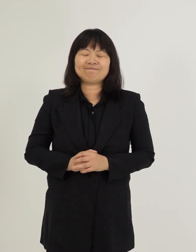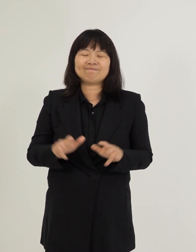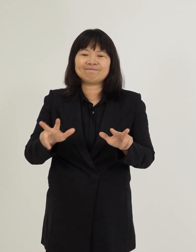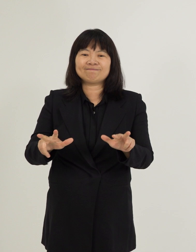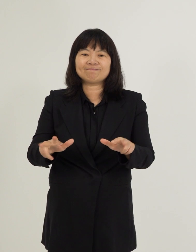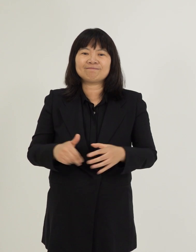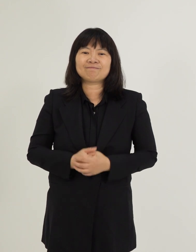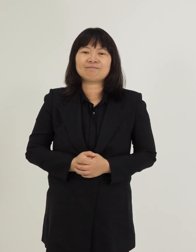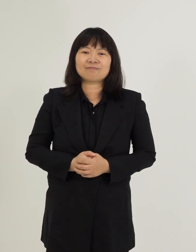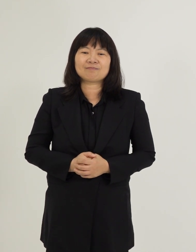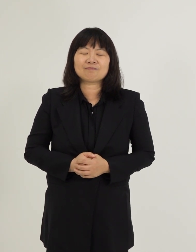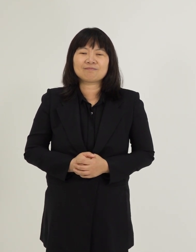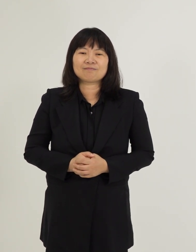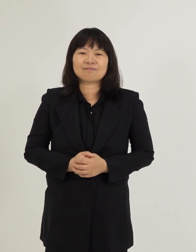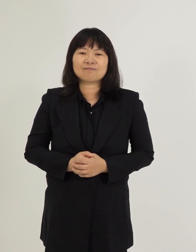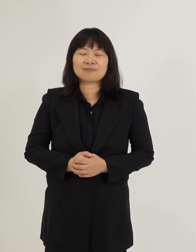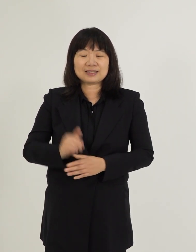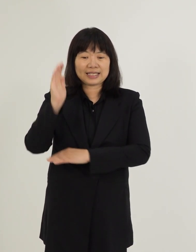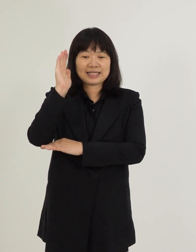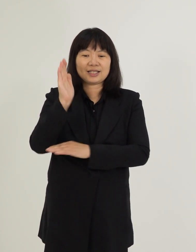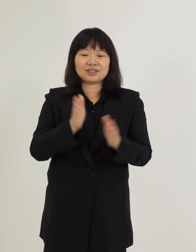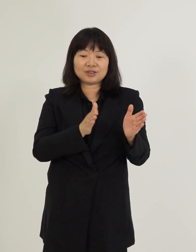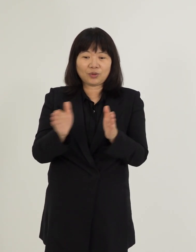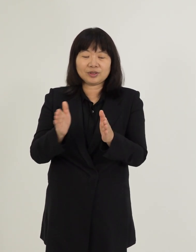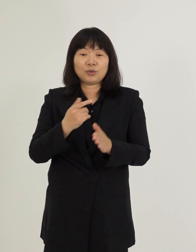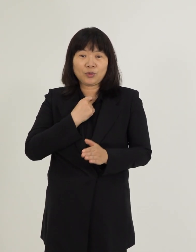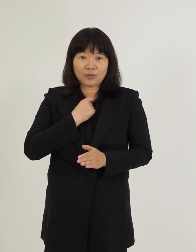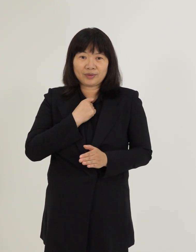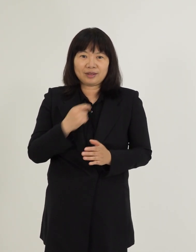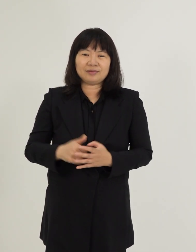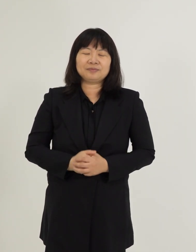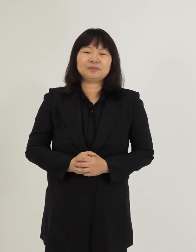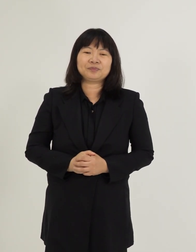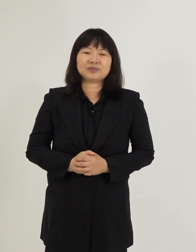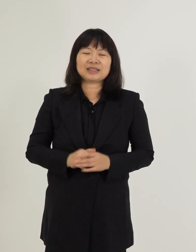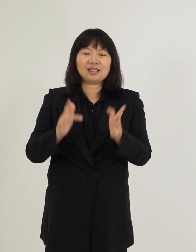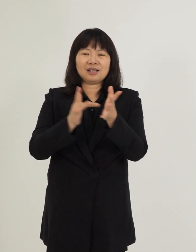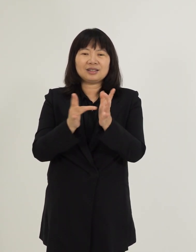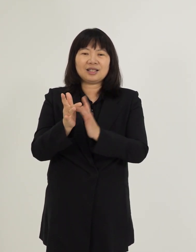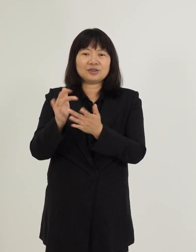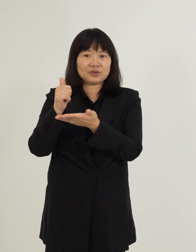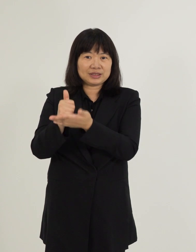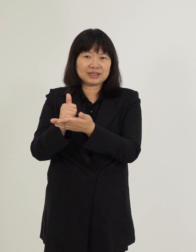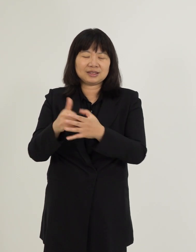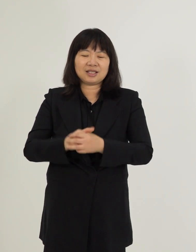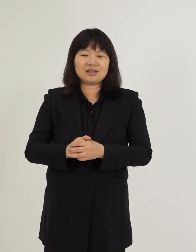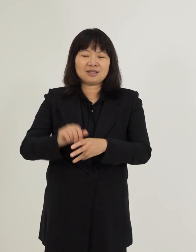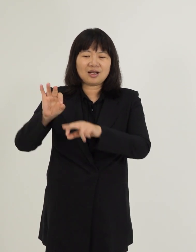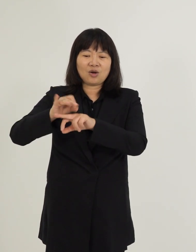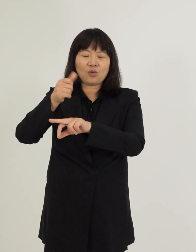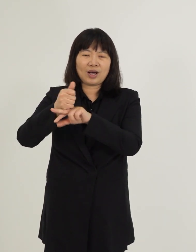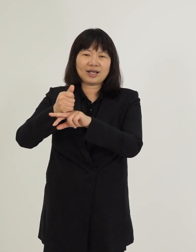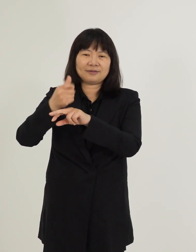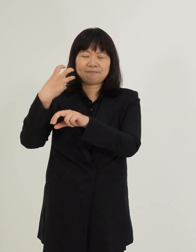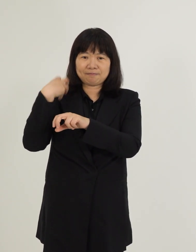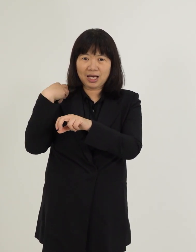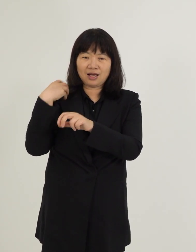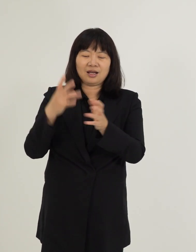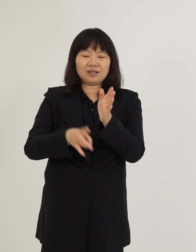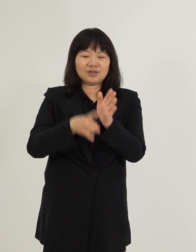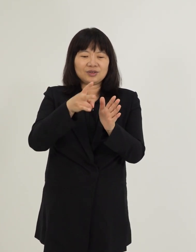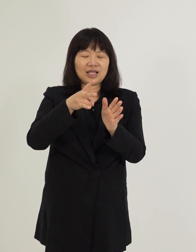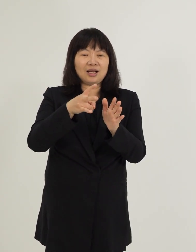이제 이야기를 좀 정리하겠습니다. 그러면 이 예수님의 왕으로서